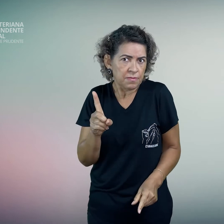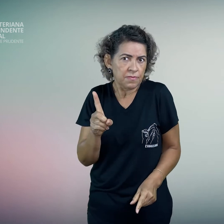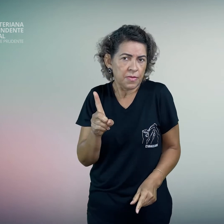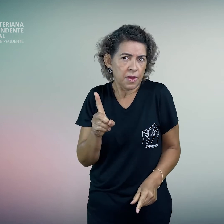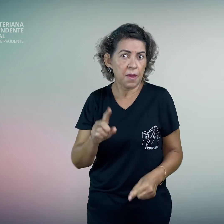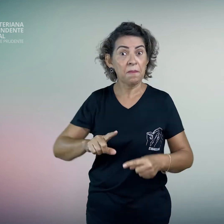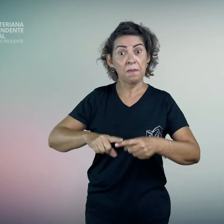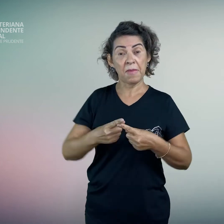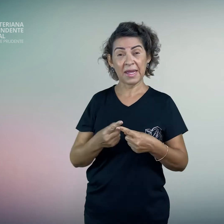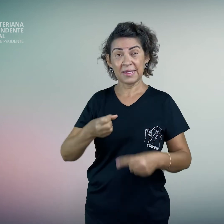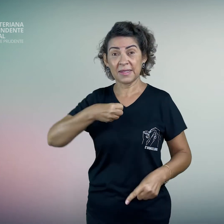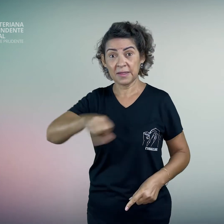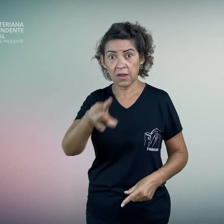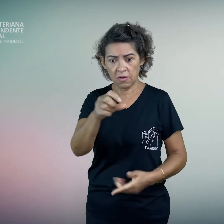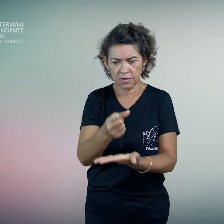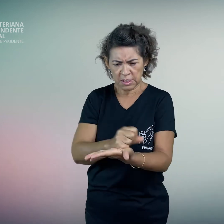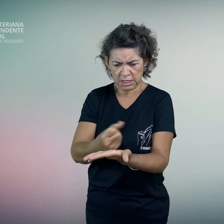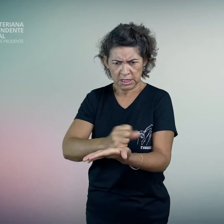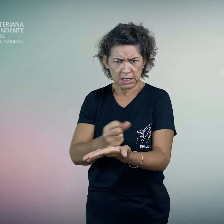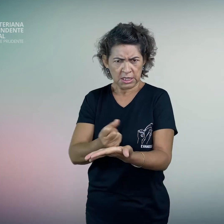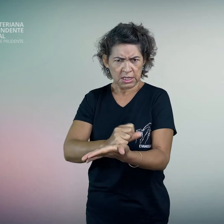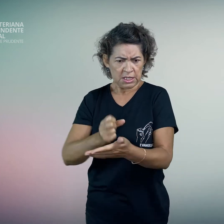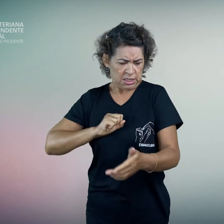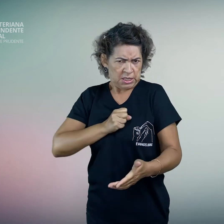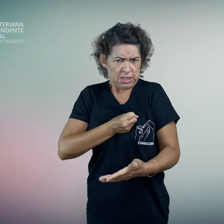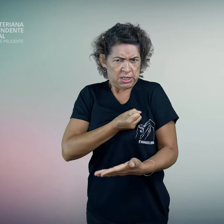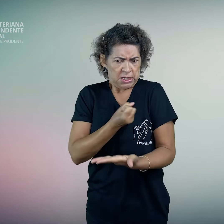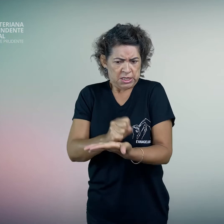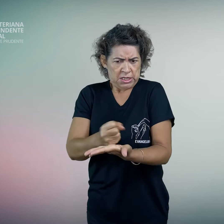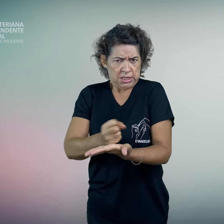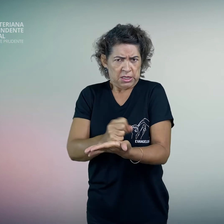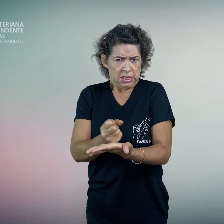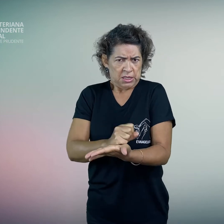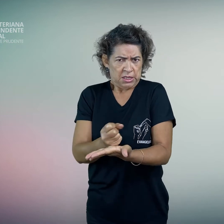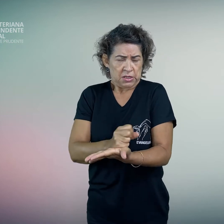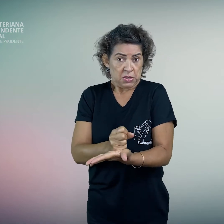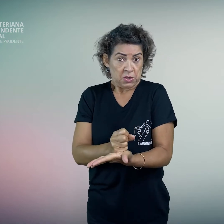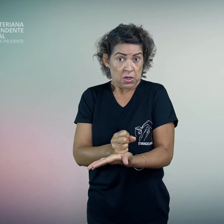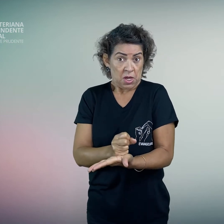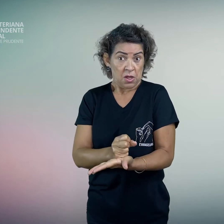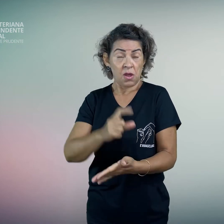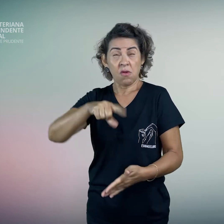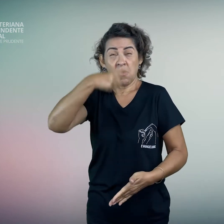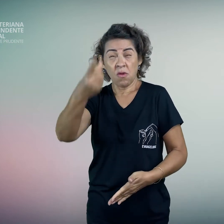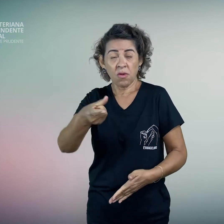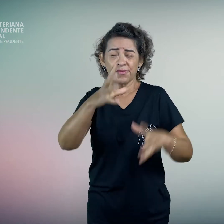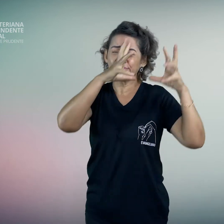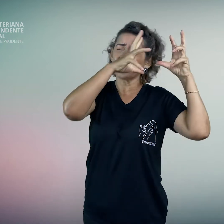Mas quando não controlamos nossa ira, e ela se renova no dia seguinte e